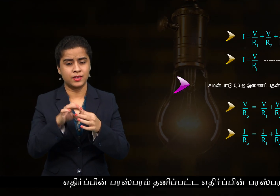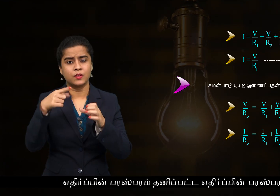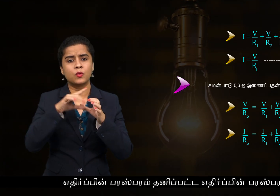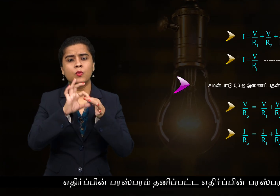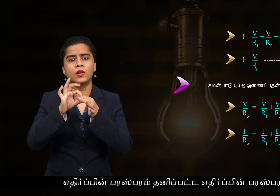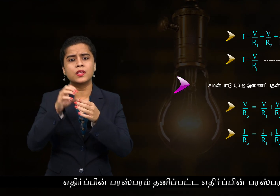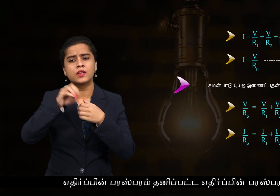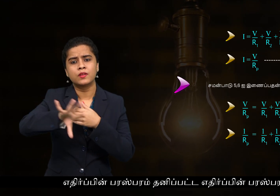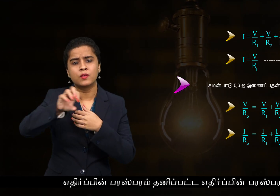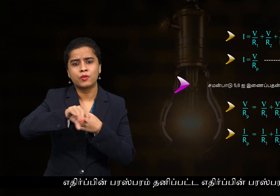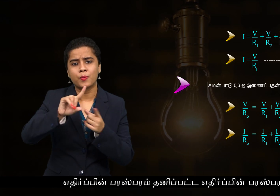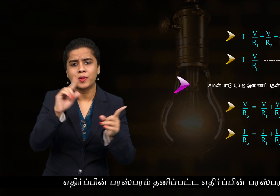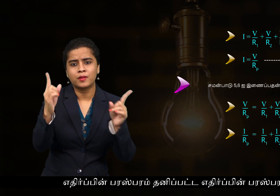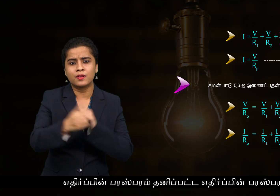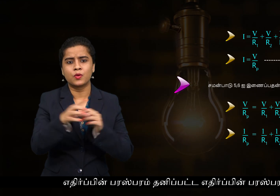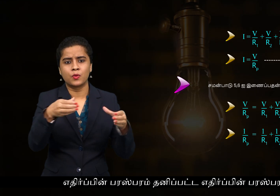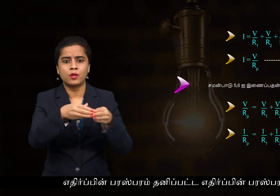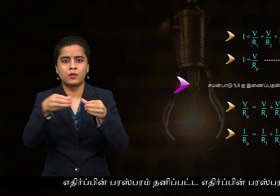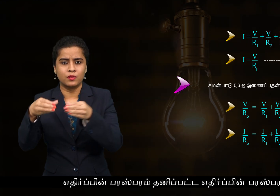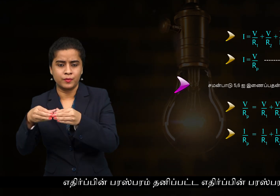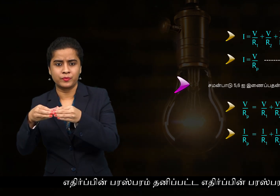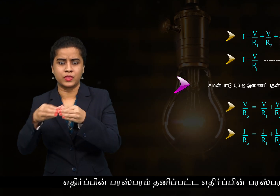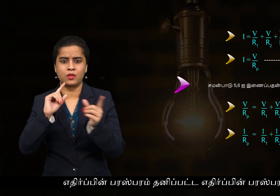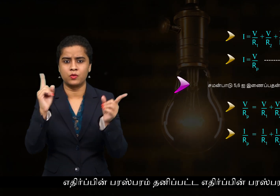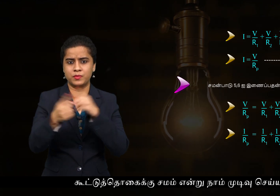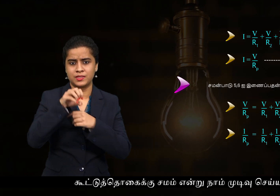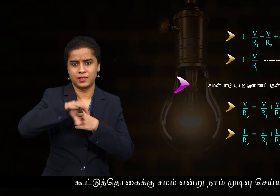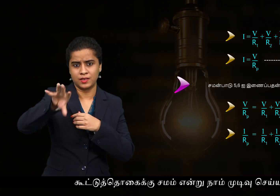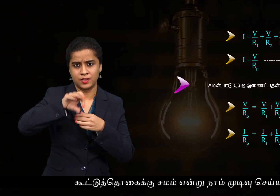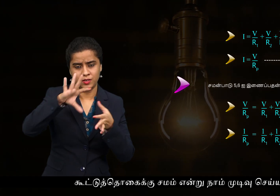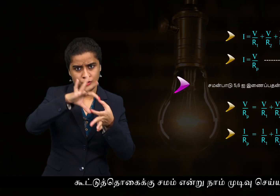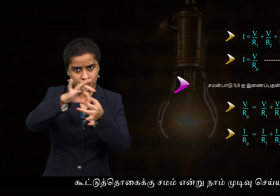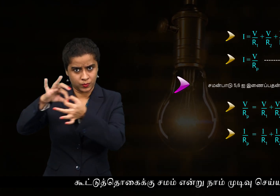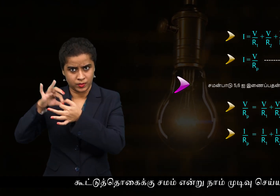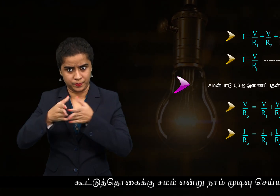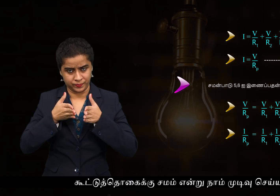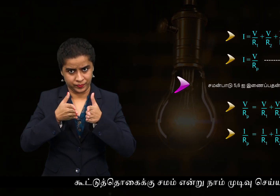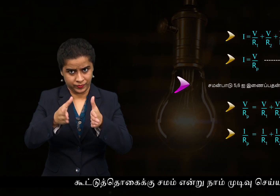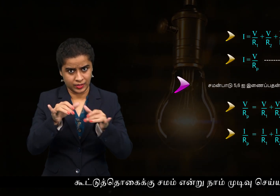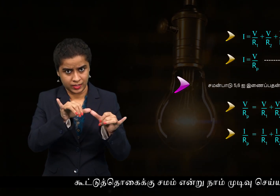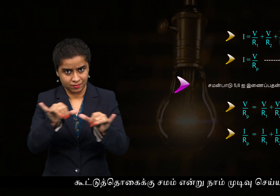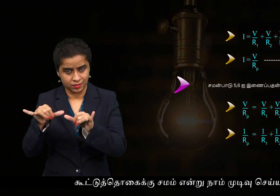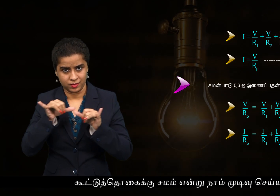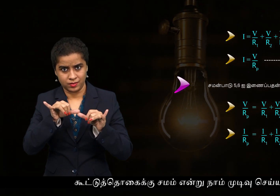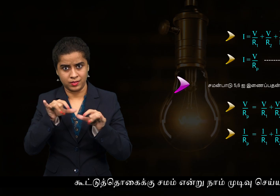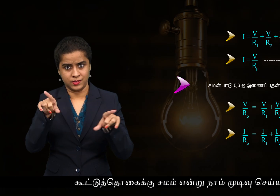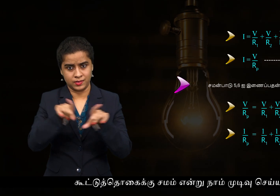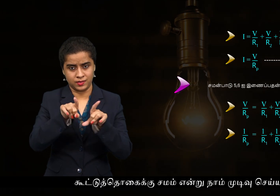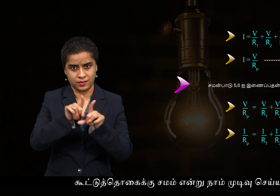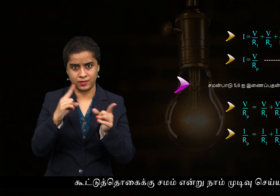மின்தடையின் பரஸ்பரம் தனிப்பட்ட மின்தடையின் பரஸ்பரங்களின் கூட்டுத்தொகைக்கு சமம் என்று நாம் முடிவு செய்யலாம்.